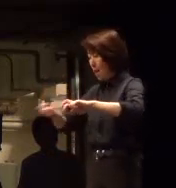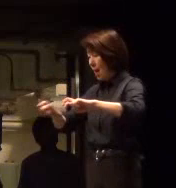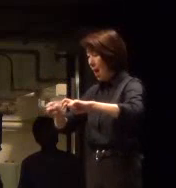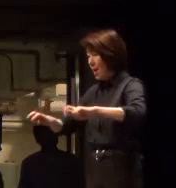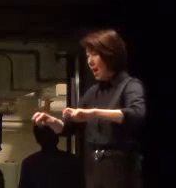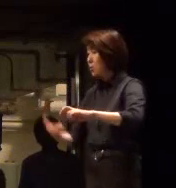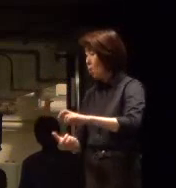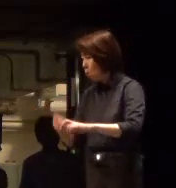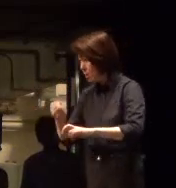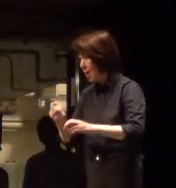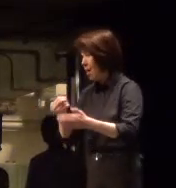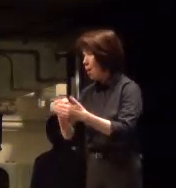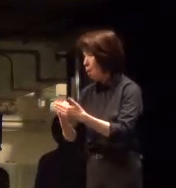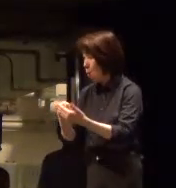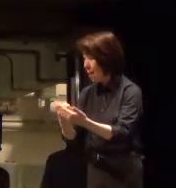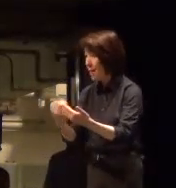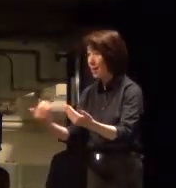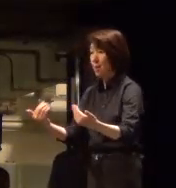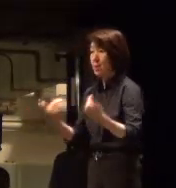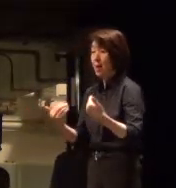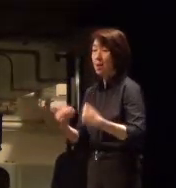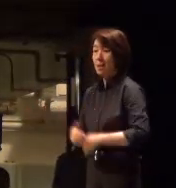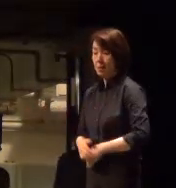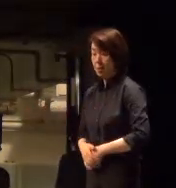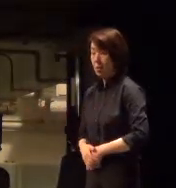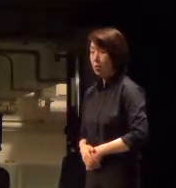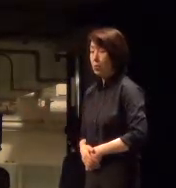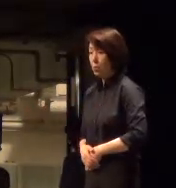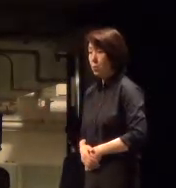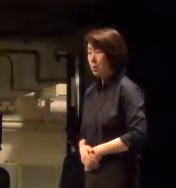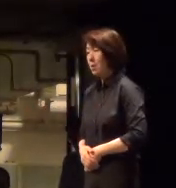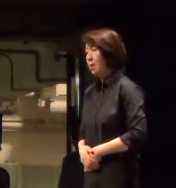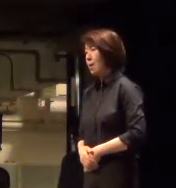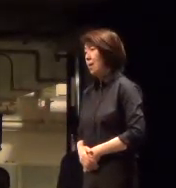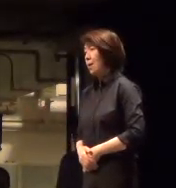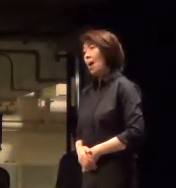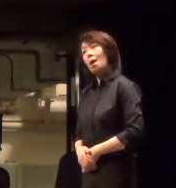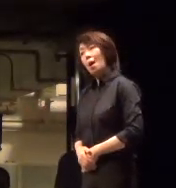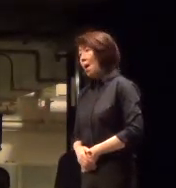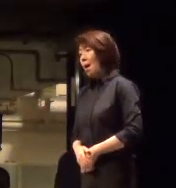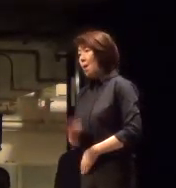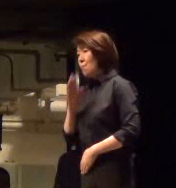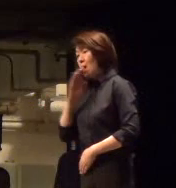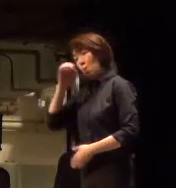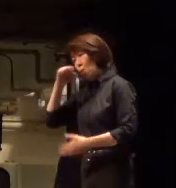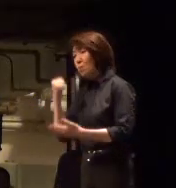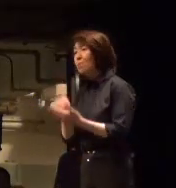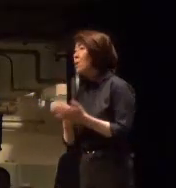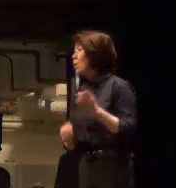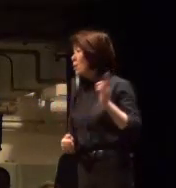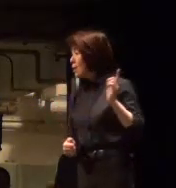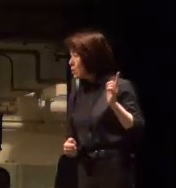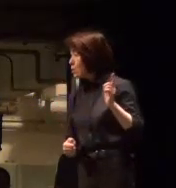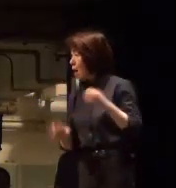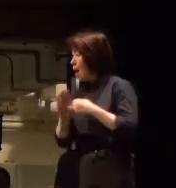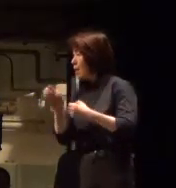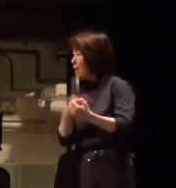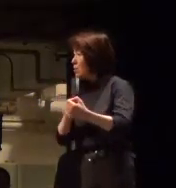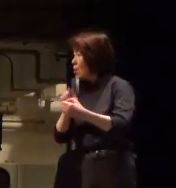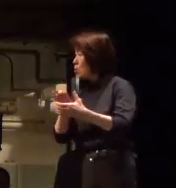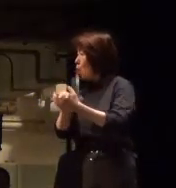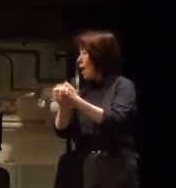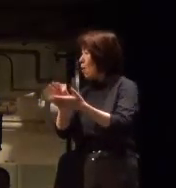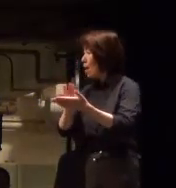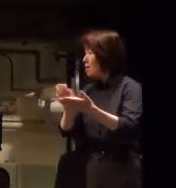しておかなければならないというのです。誠に見事だと私は思います。原子力の平和利